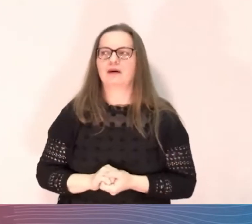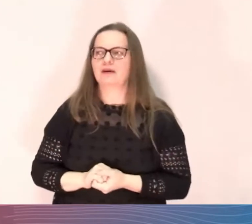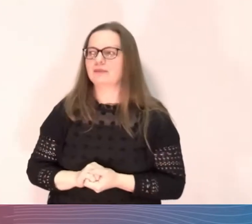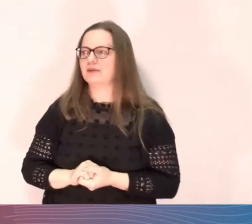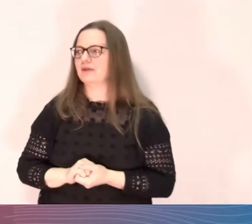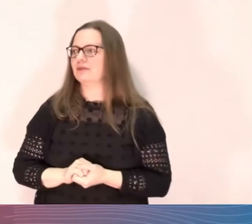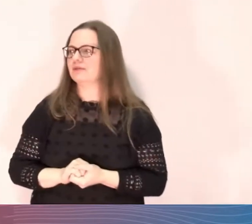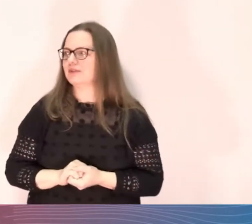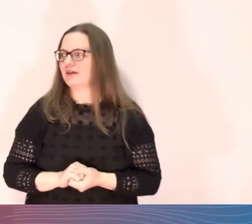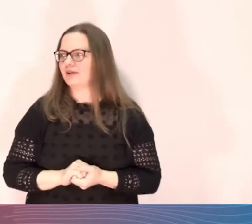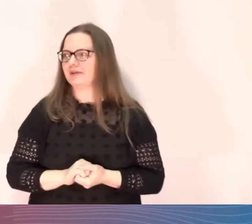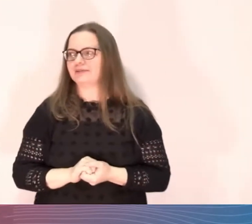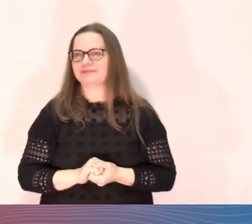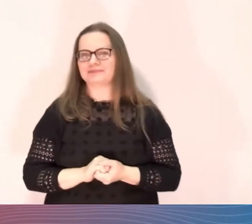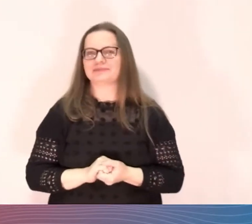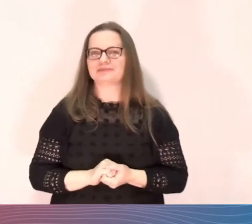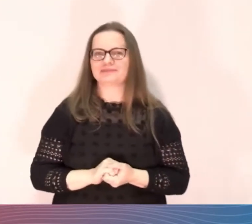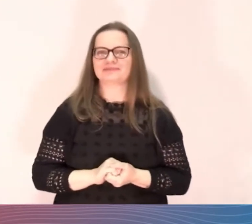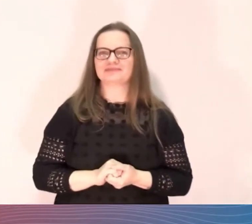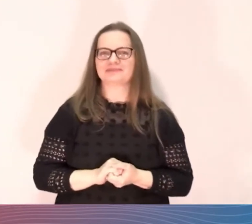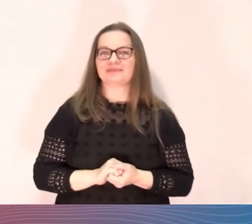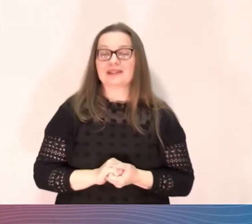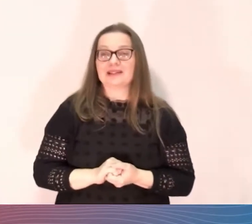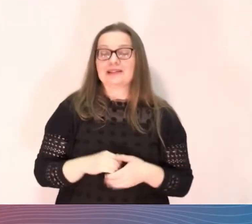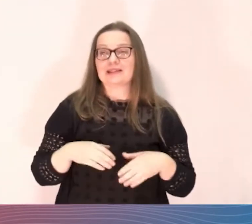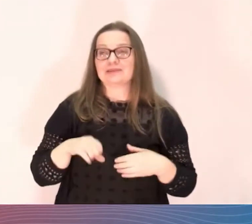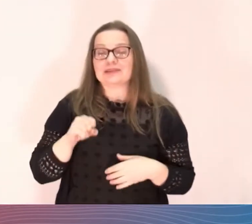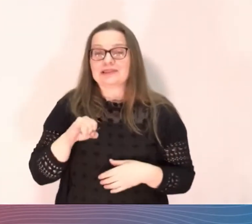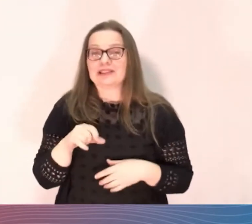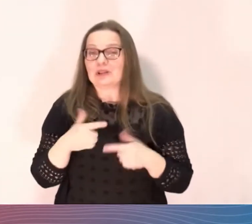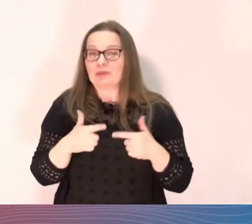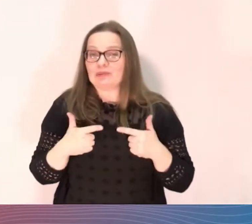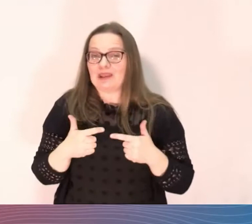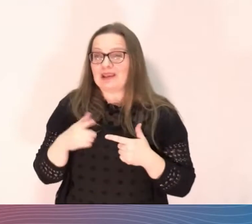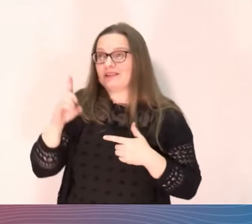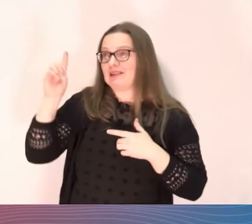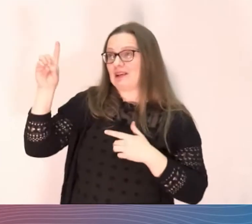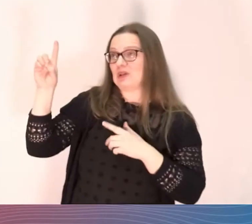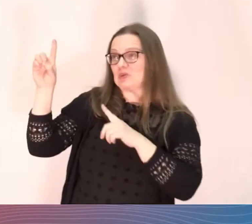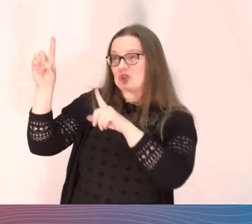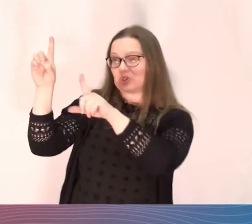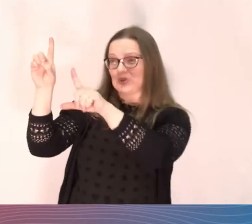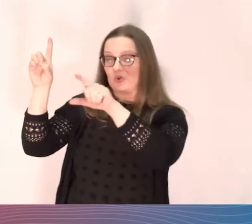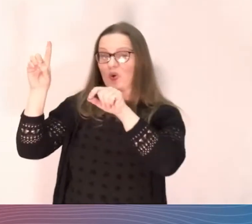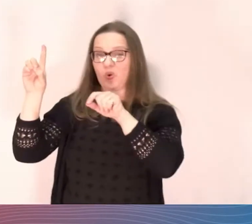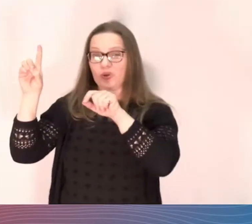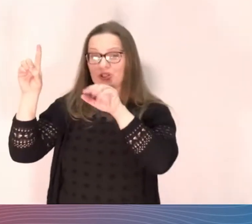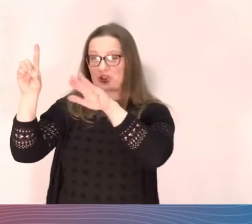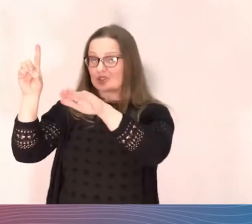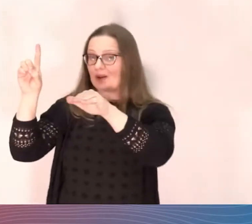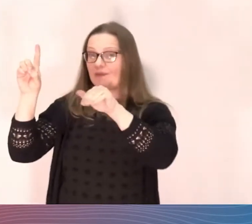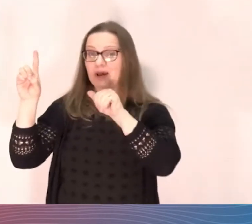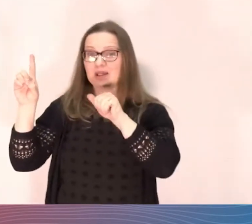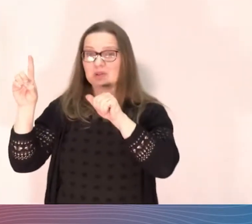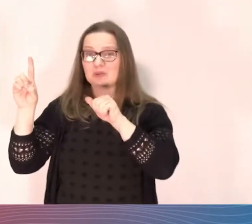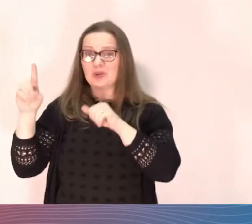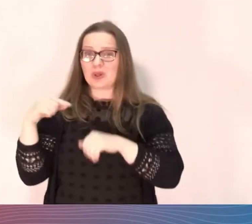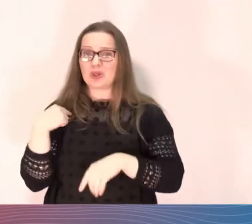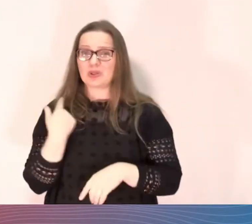que a presciência? Se Deus determinou, está determinado. E não há necessidade, então, também de nós nos esforçarmos em pregar o